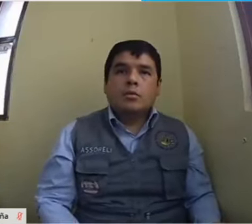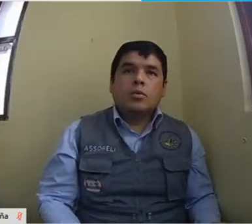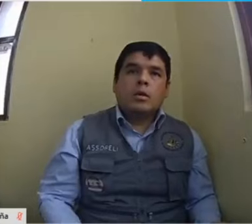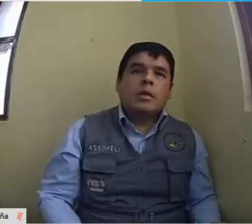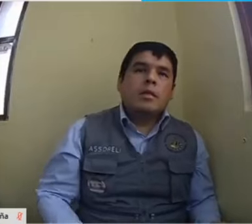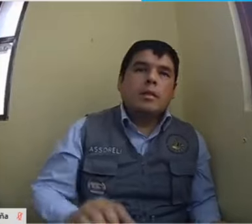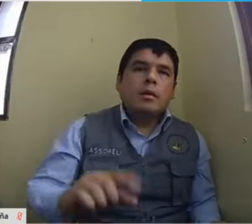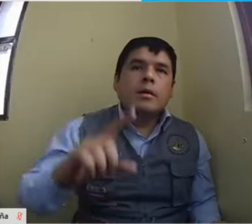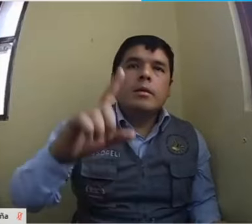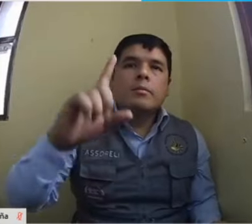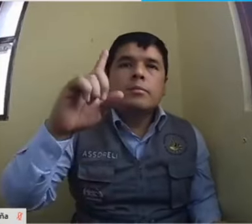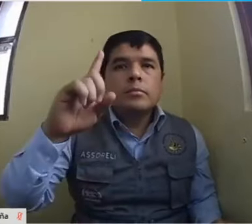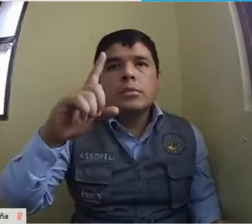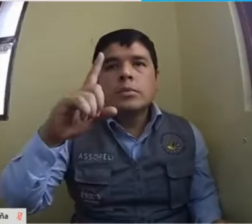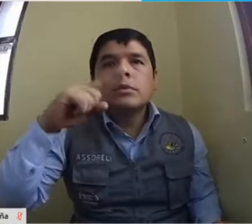¿Identificaron la palabra?